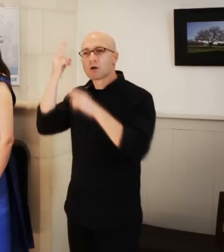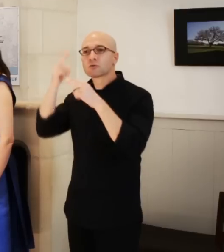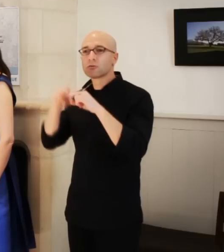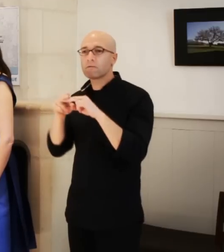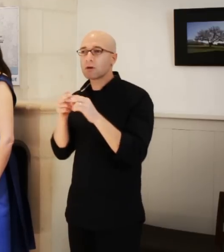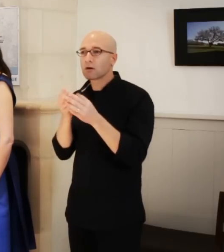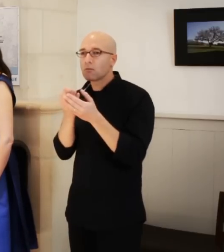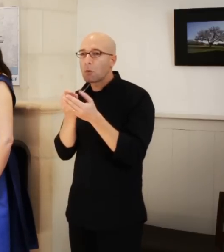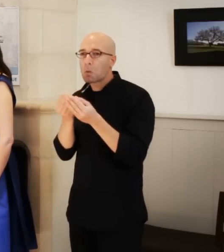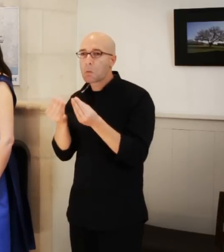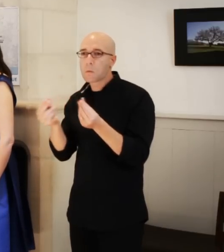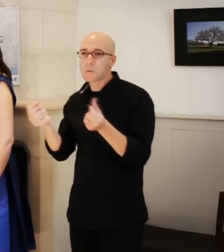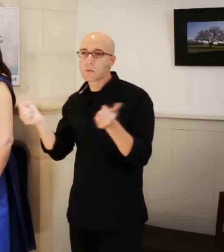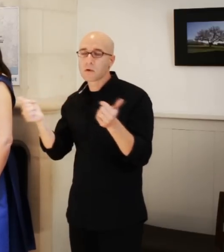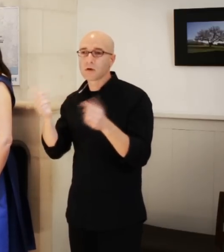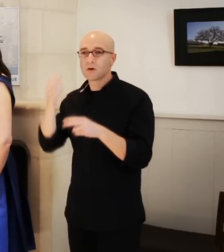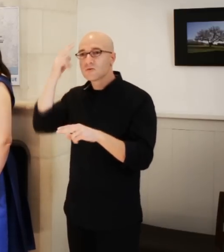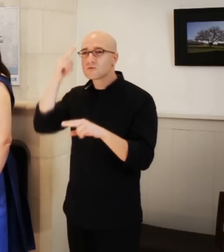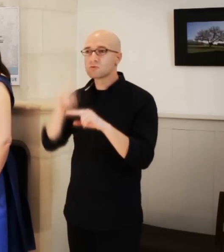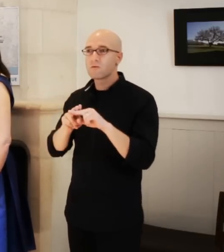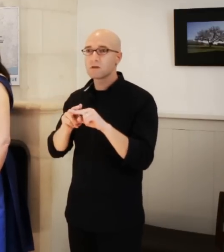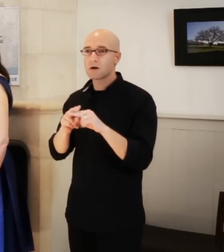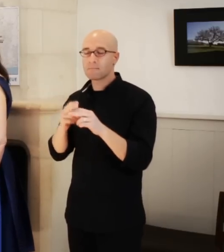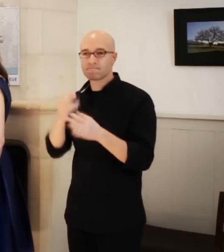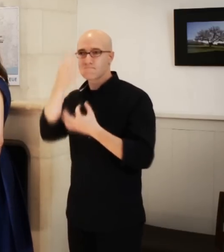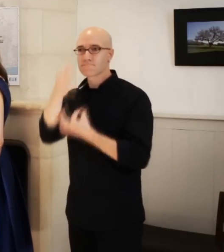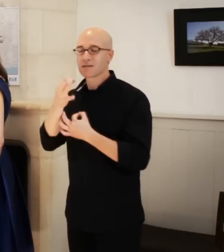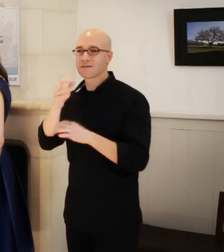sont plus fugaces, comme un croquis.